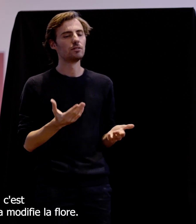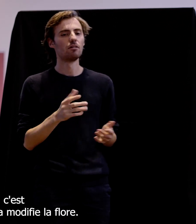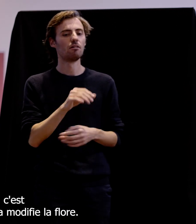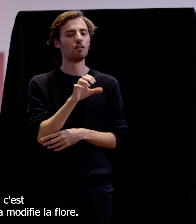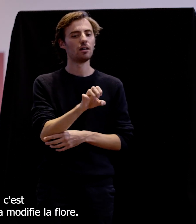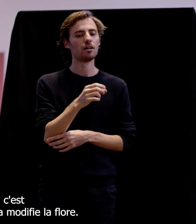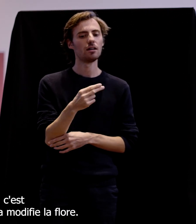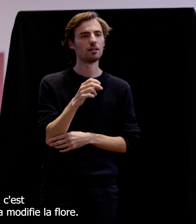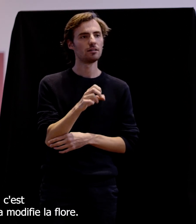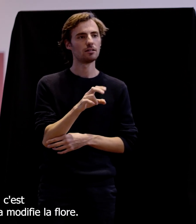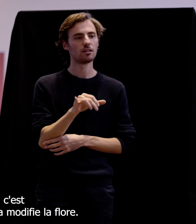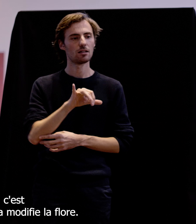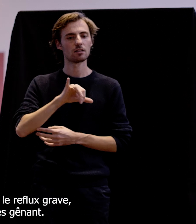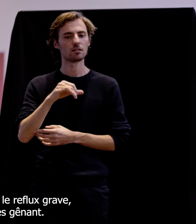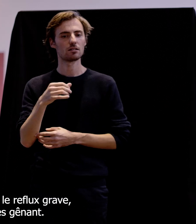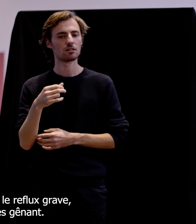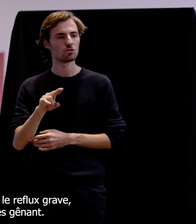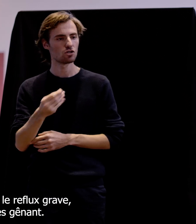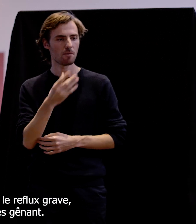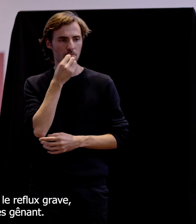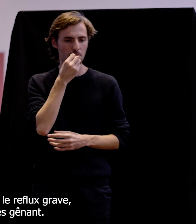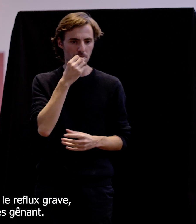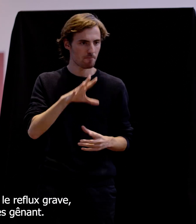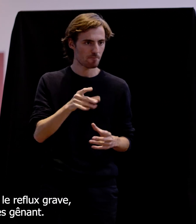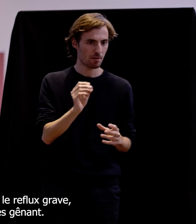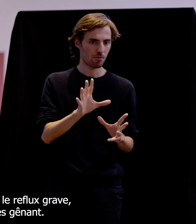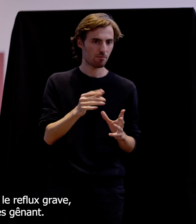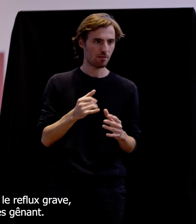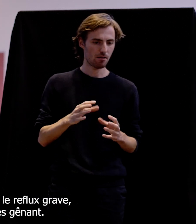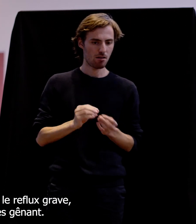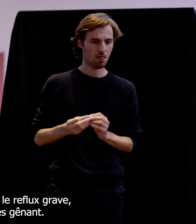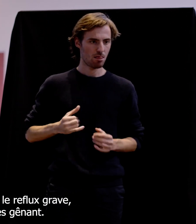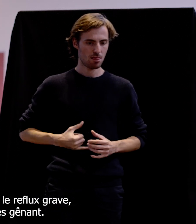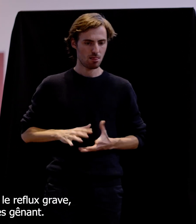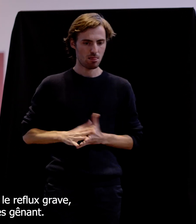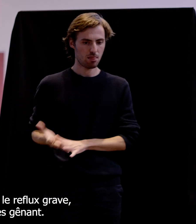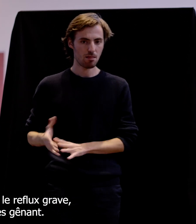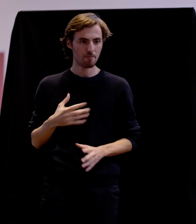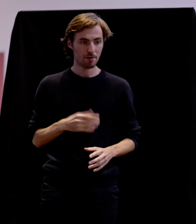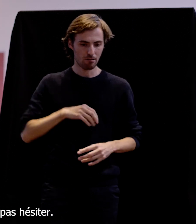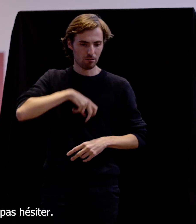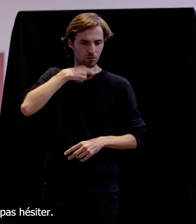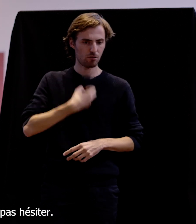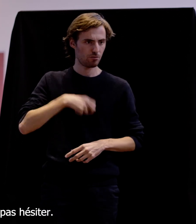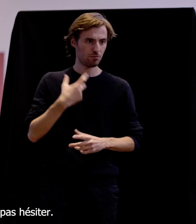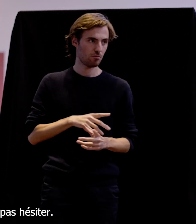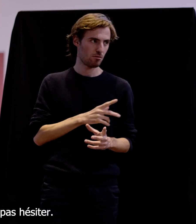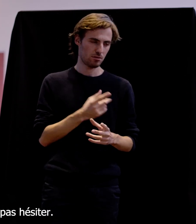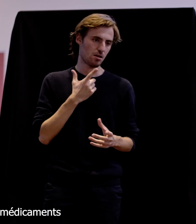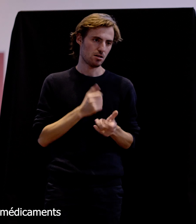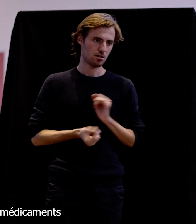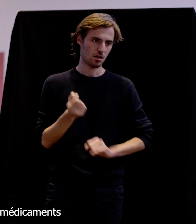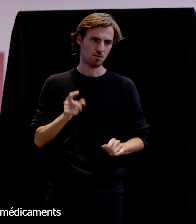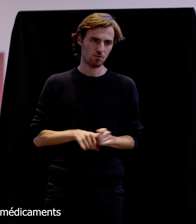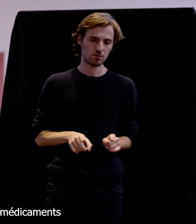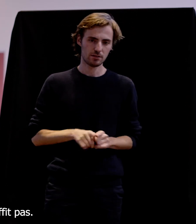l'inexium, c'est pas bon parce que ça modifie la flore, oui c'est vrai, mais le reflux grave, c'est aussi très gênant, donc il ne faut pas hésiter,